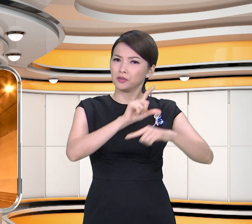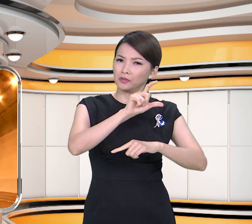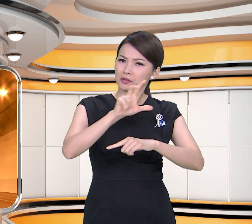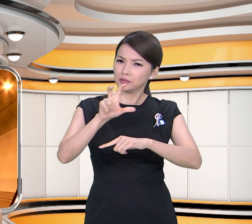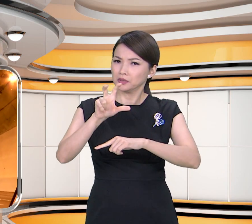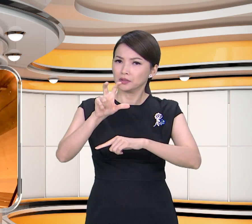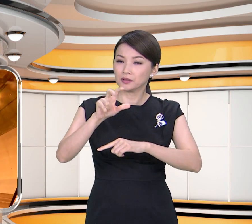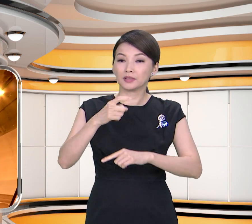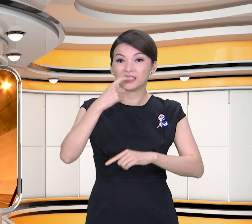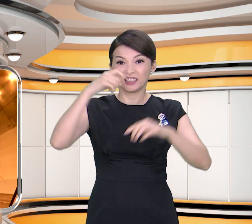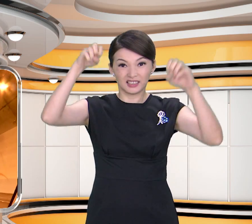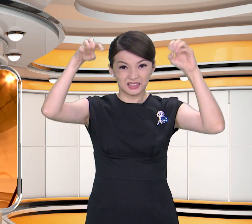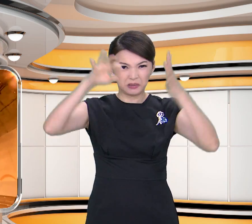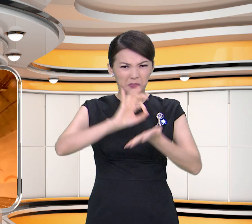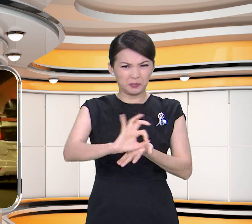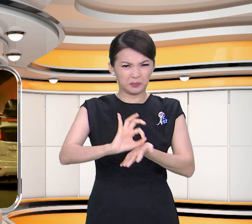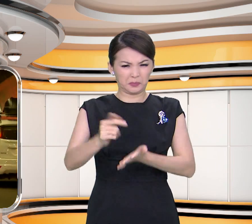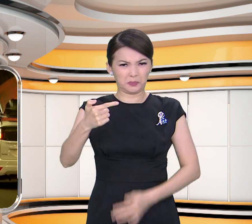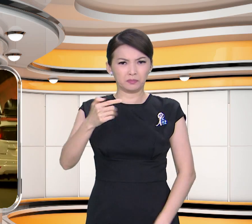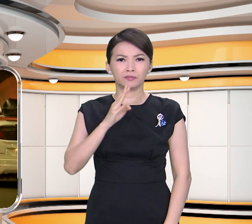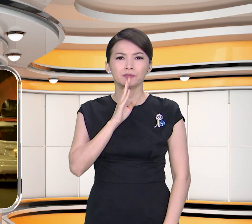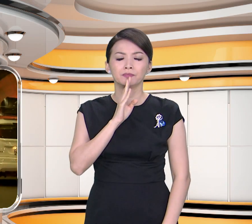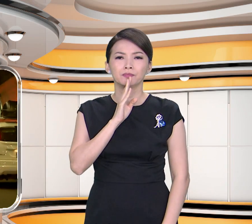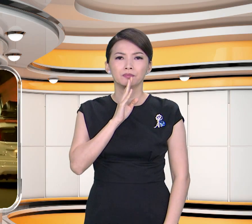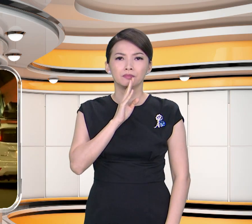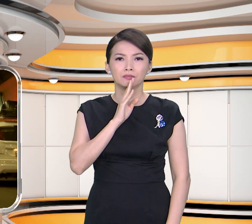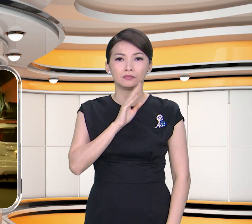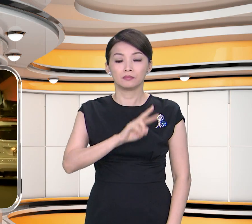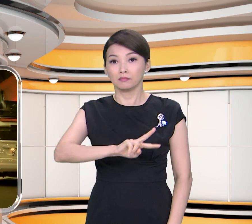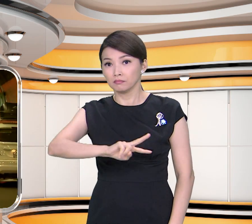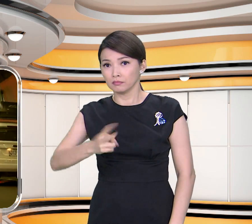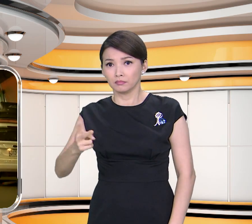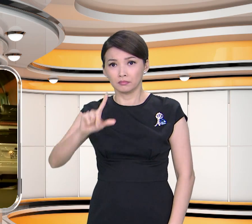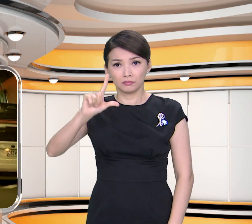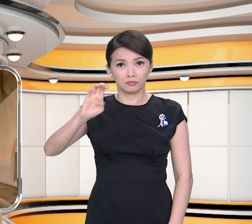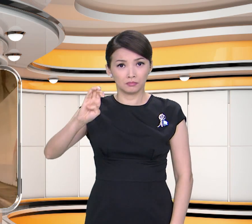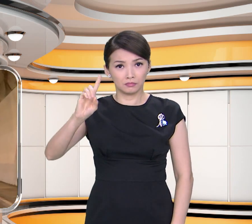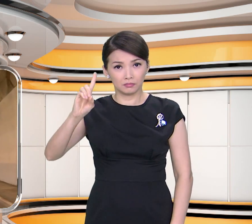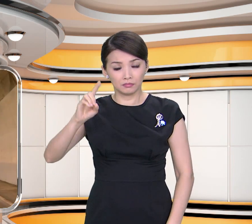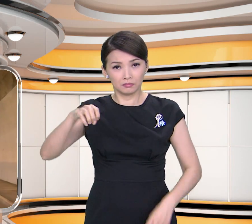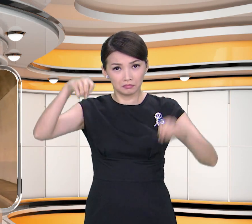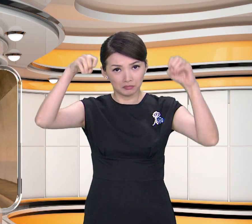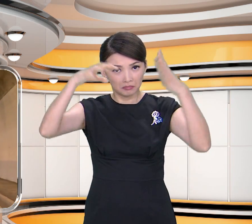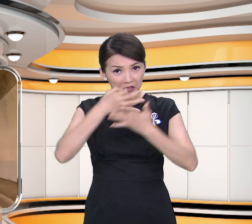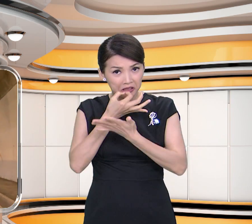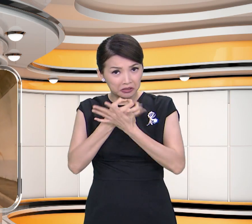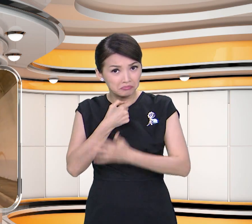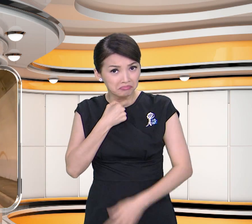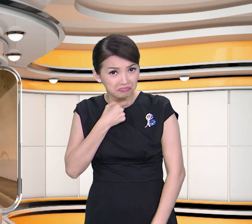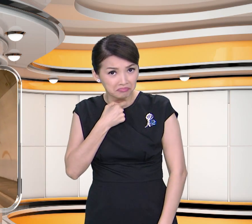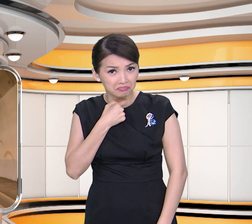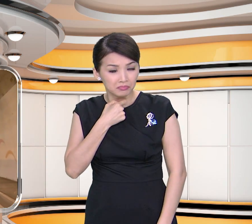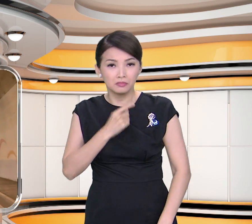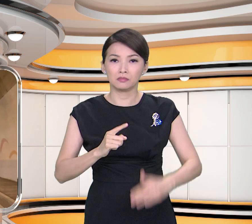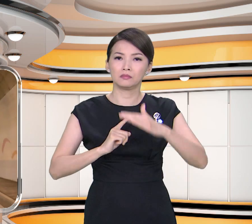有6到7成的电费是来自于日光灯。是否要换成比较省电的 LED 灯